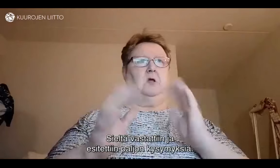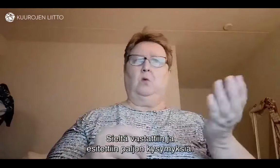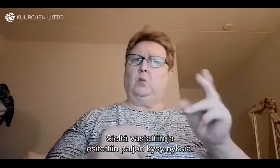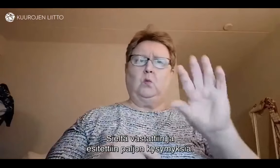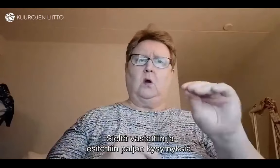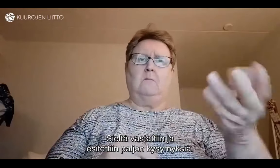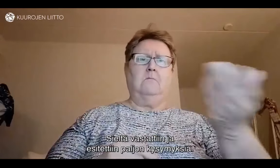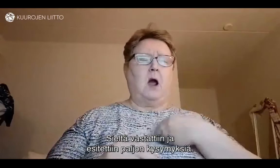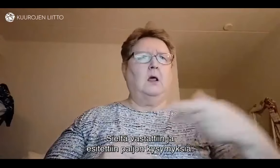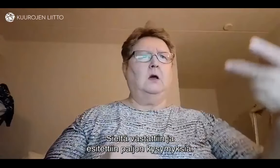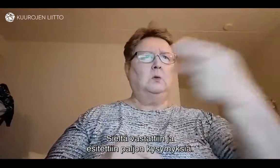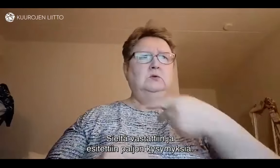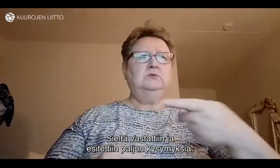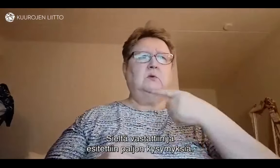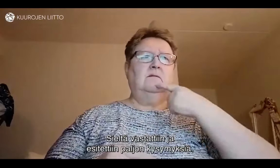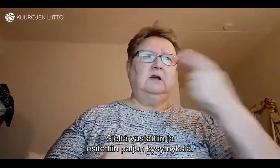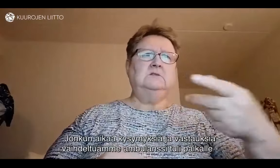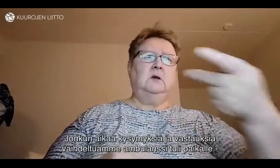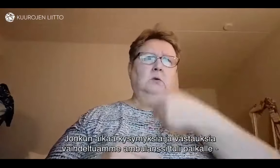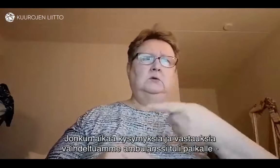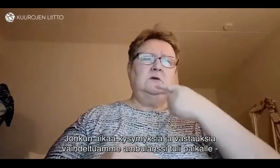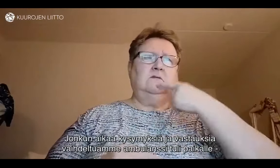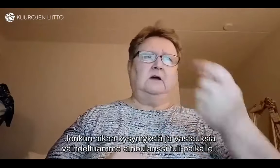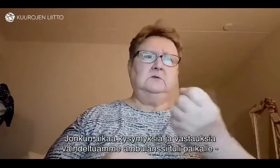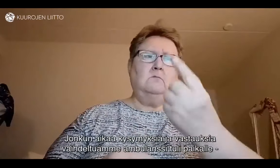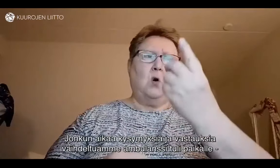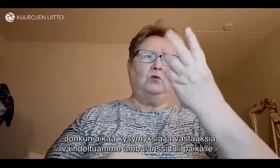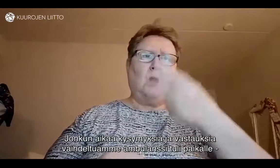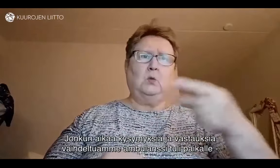vastattiin ja esitettiin paljon kysymyksiä.